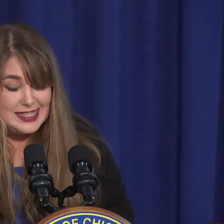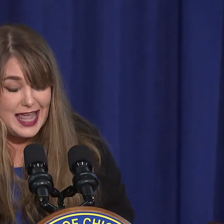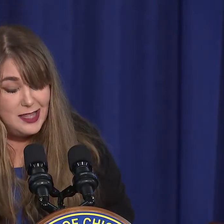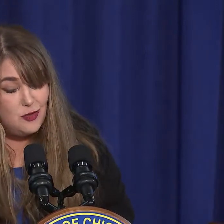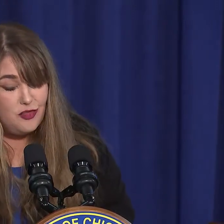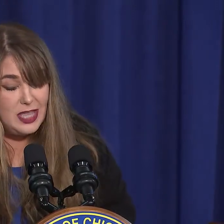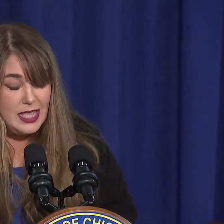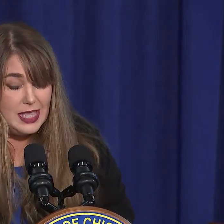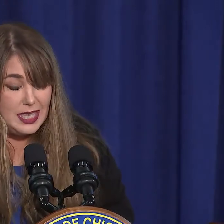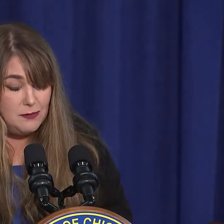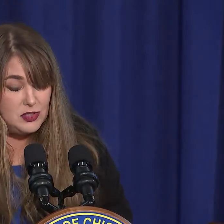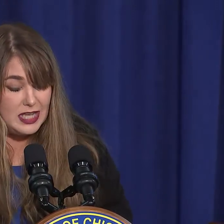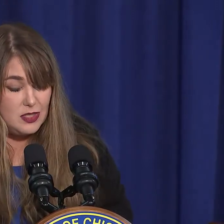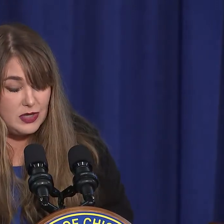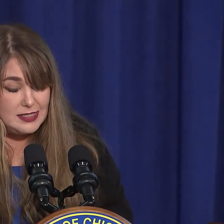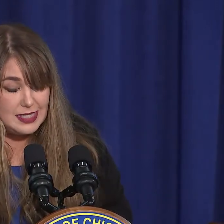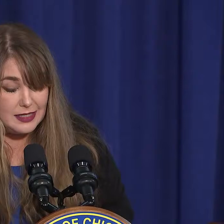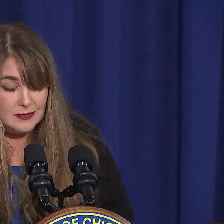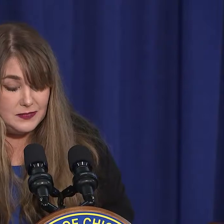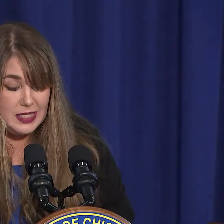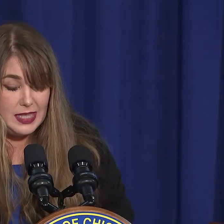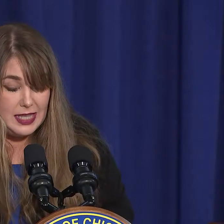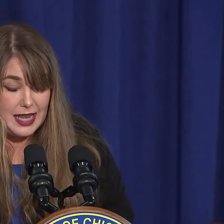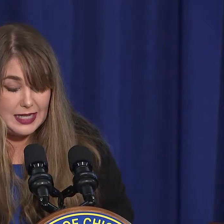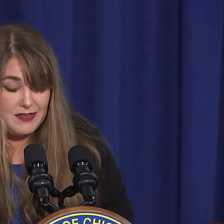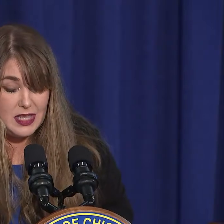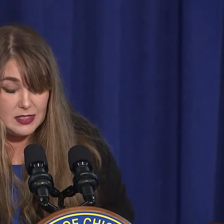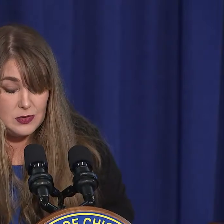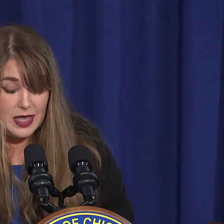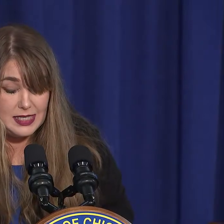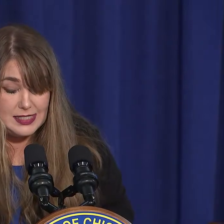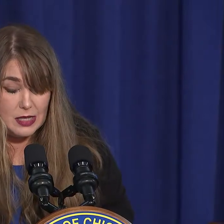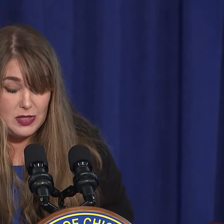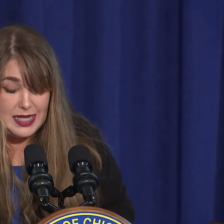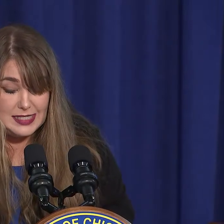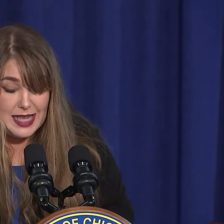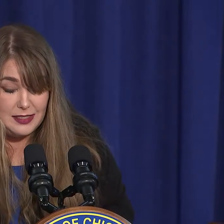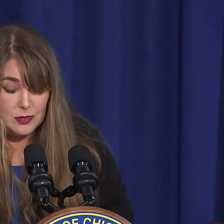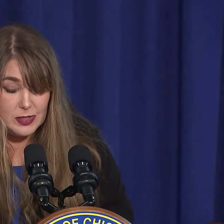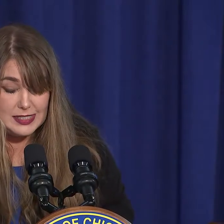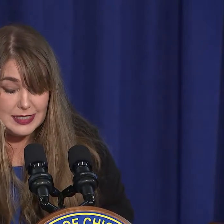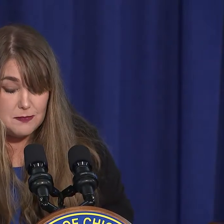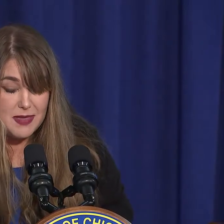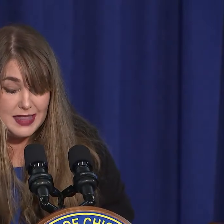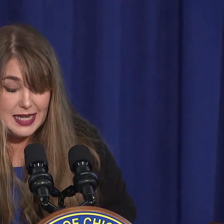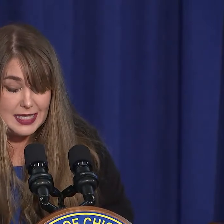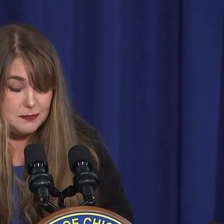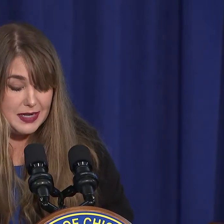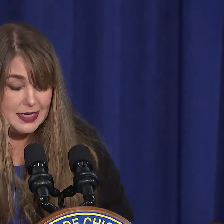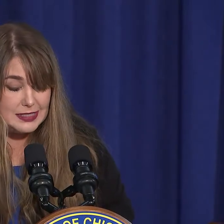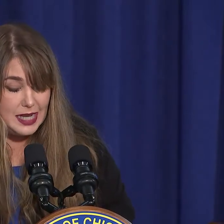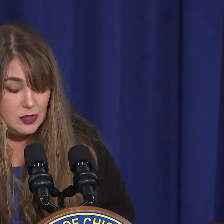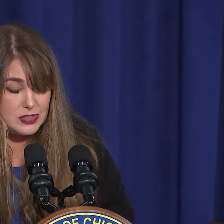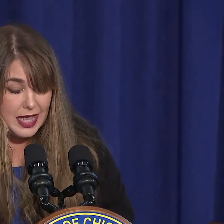decisiones están donde hemos querido que estén. La clave de la ciudad está utilizando